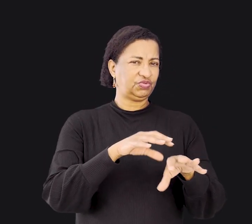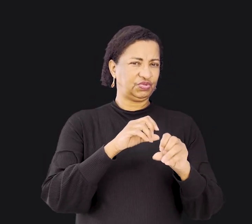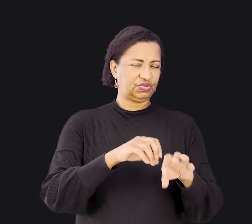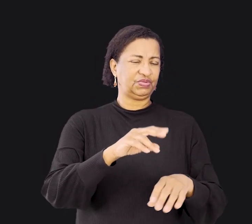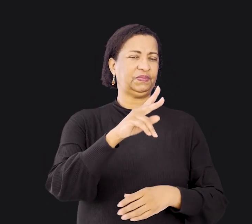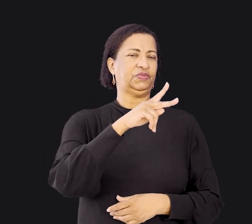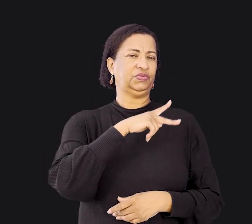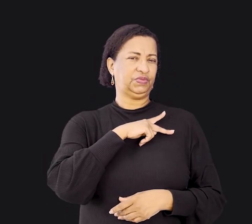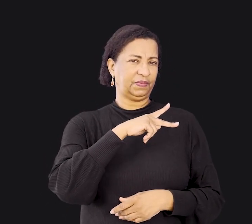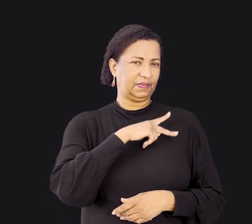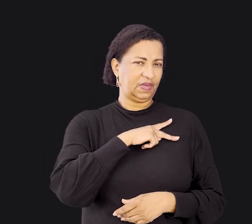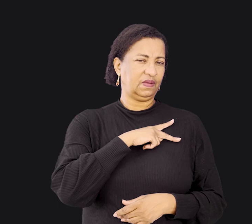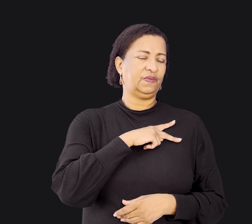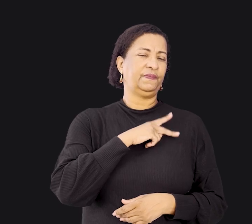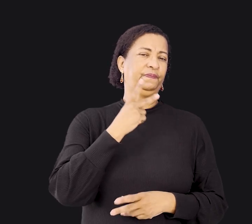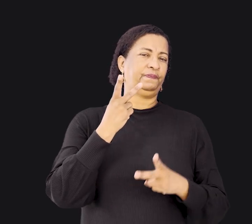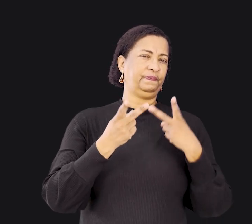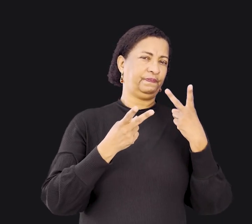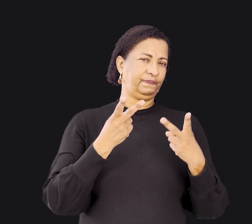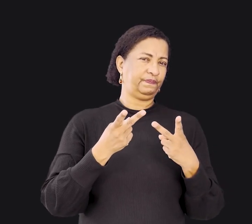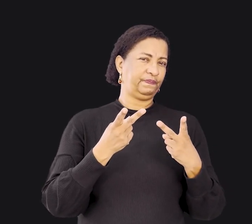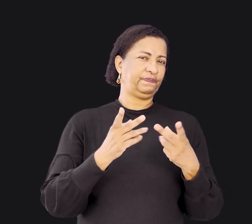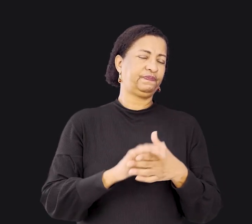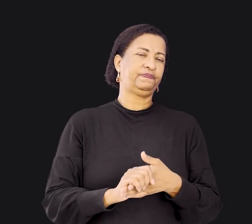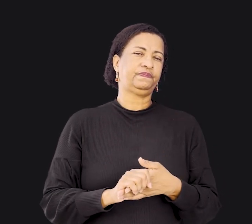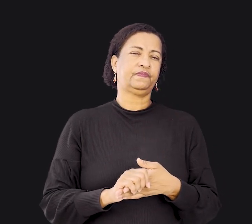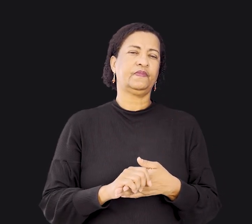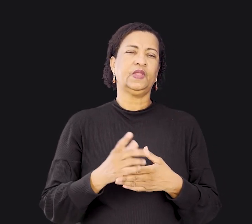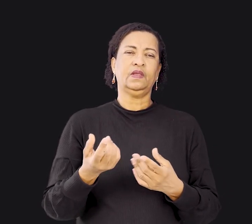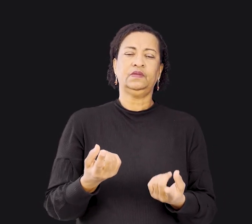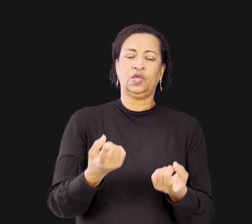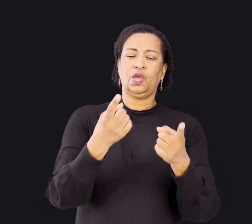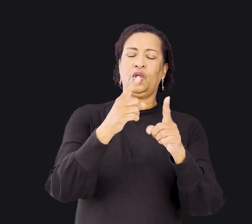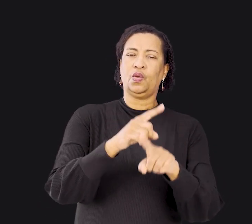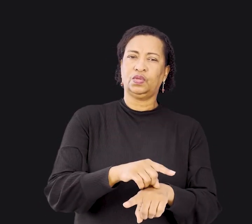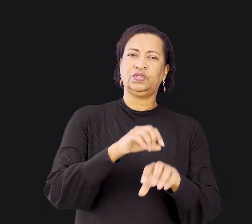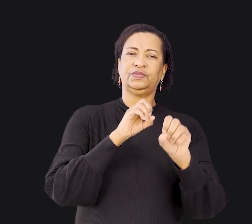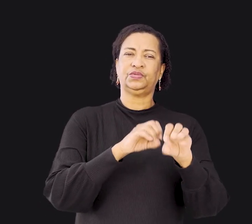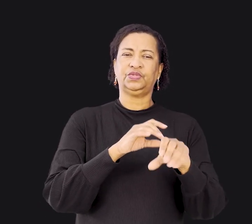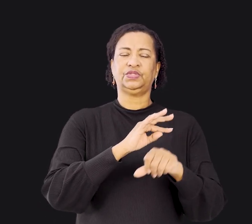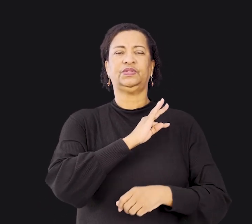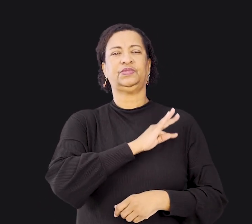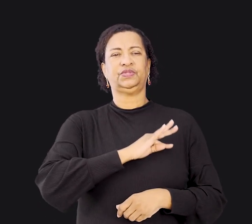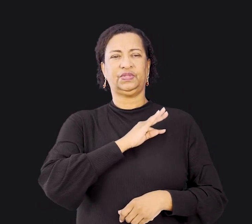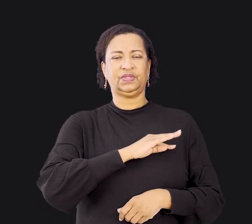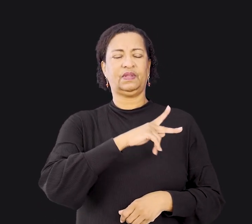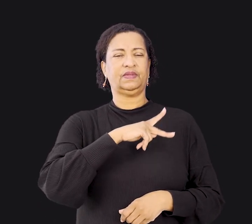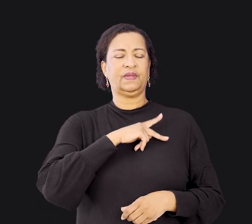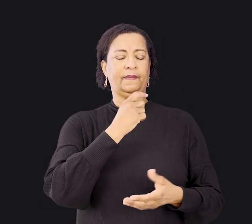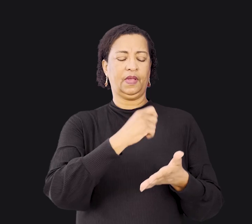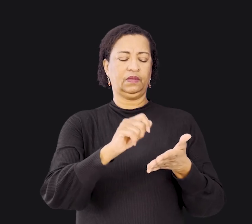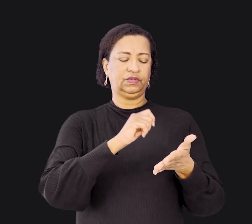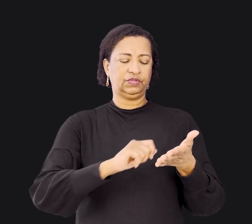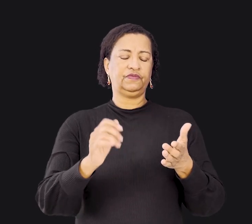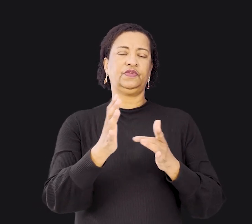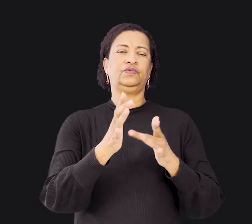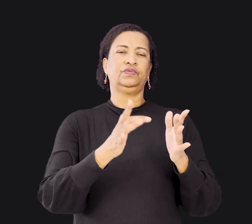Paulo, como já mencionei. Eu não vejo contradição entre os ensinos de Tiago, o que Paulo escreveu e o que Jesus ensinou.